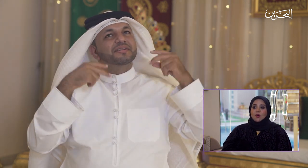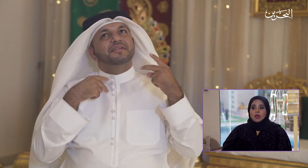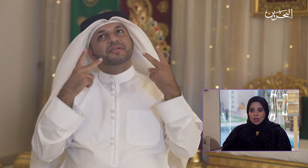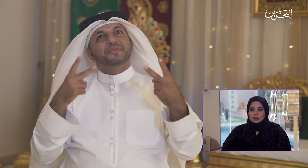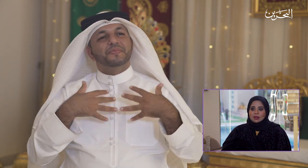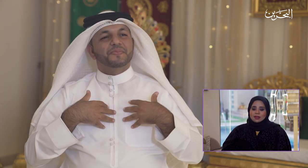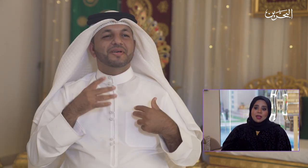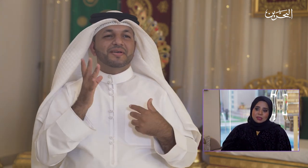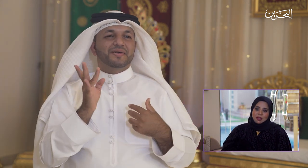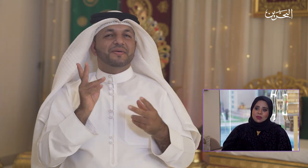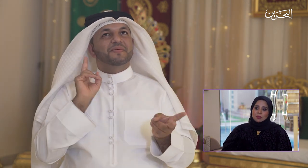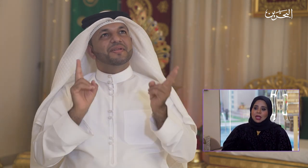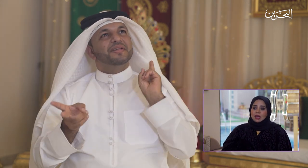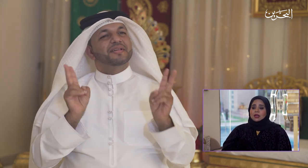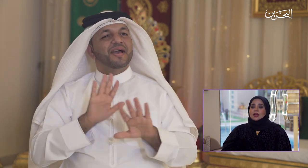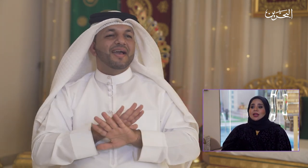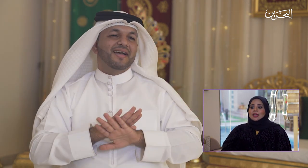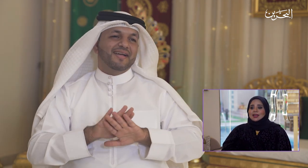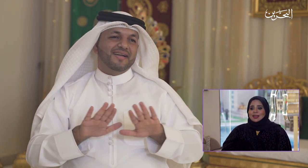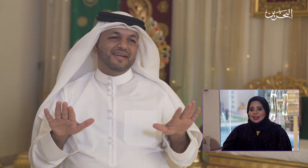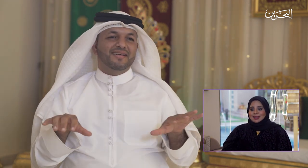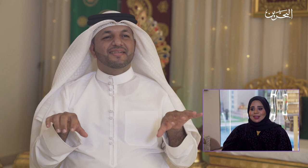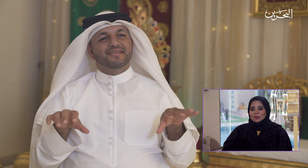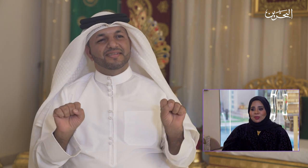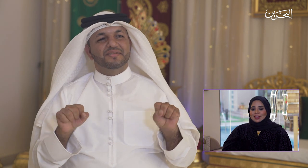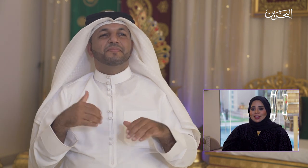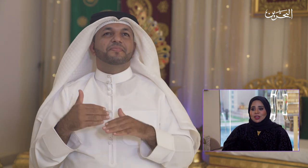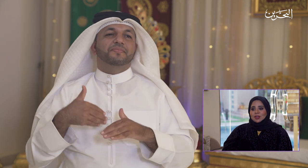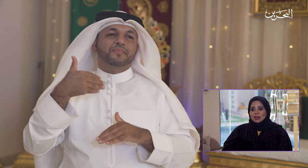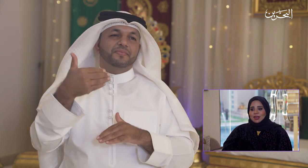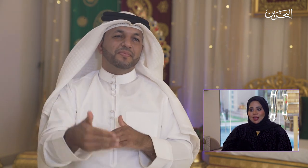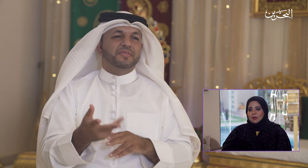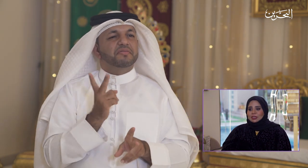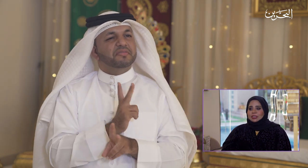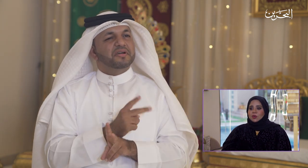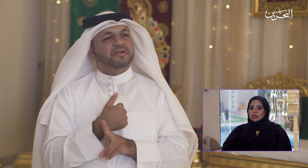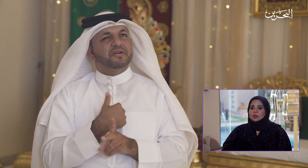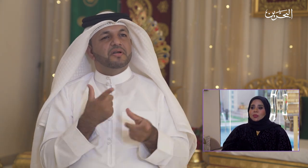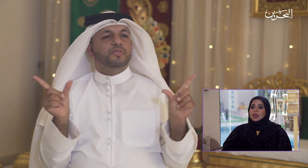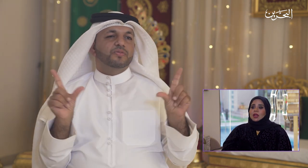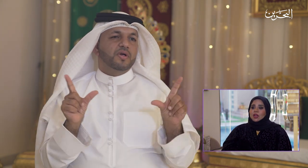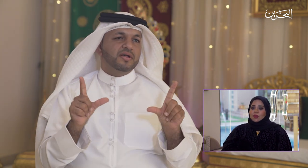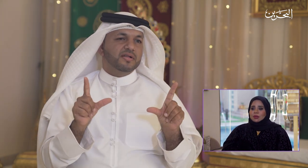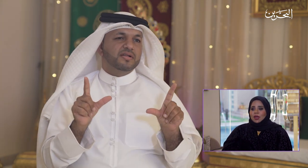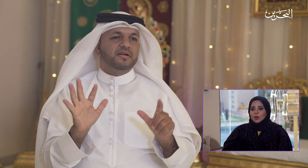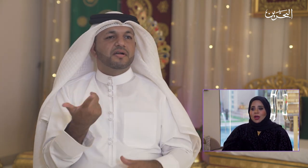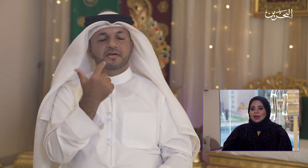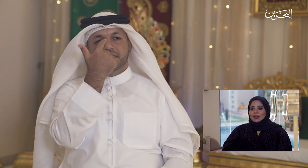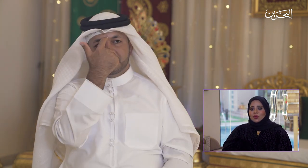هو كان يحب يساعدهم بالأحر في إعداد حفلة الزواج. عقب إنه هو يقول